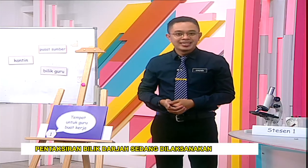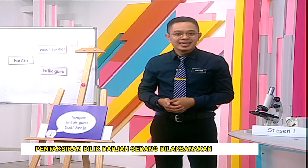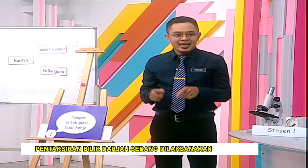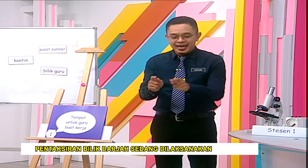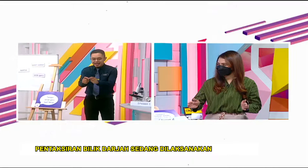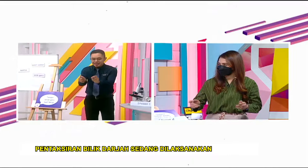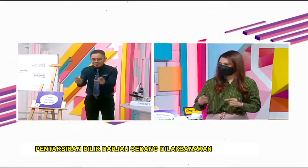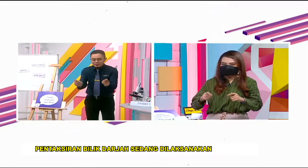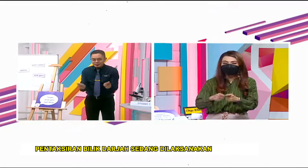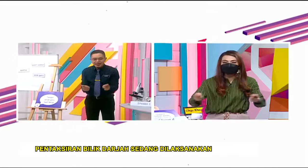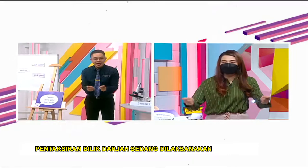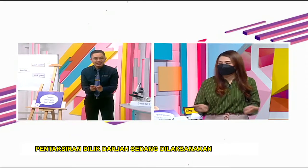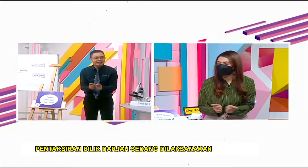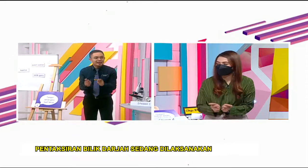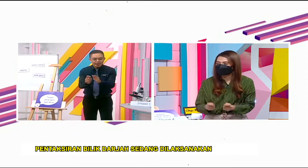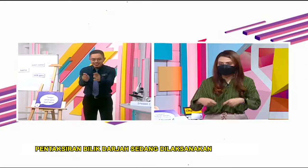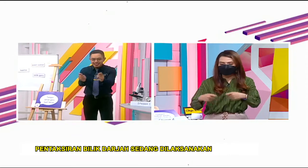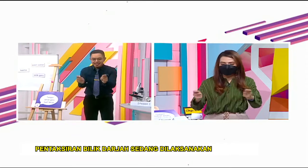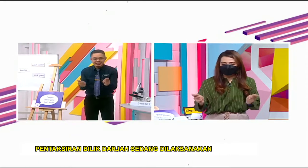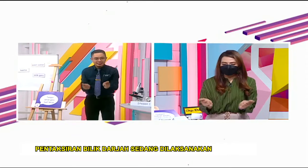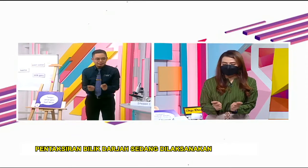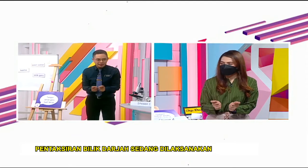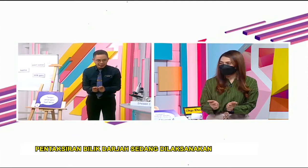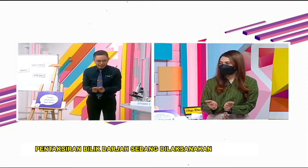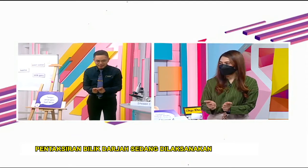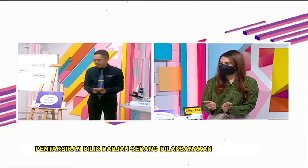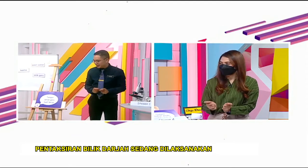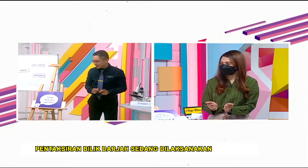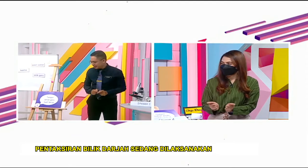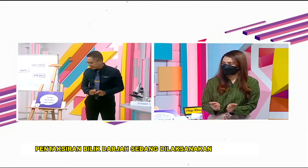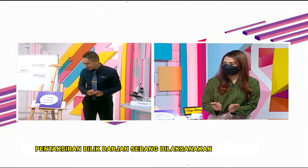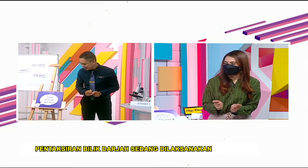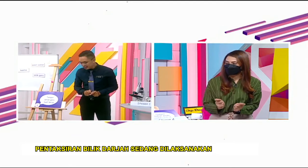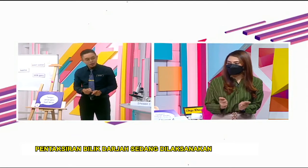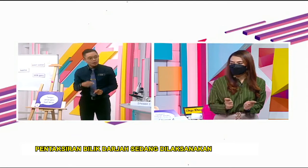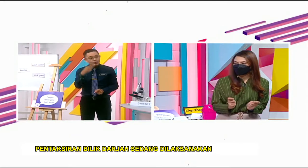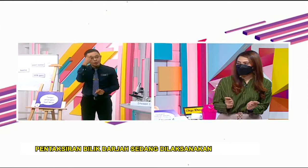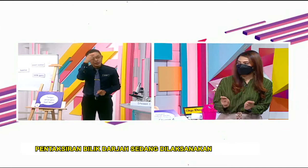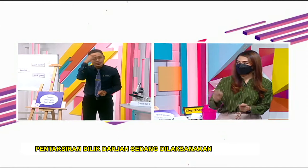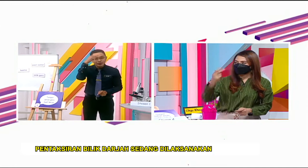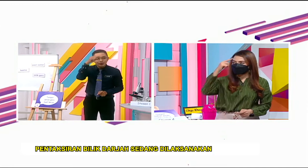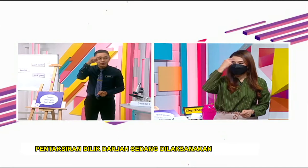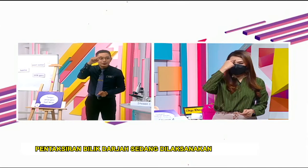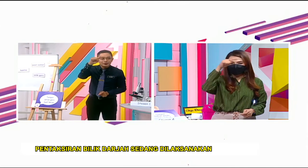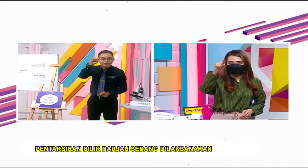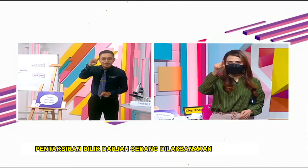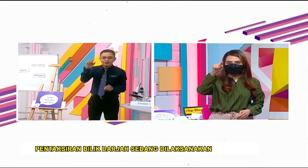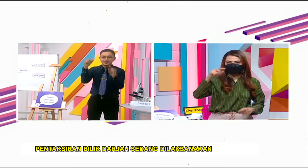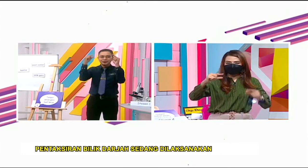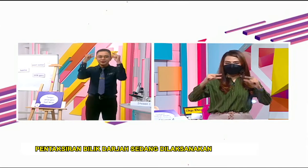Tempat. Tempat. Kita ambil T, tempat. Okey. Untuk guru? Untuk